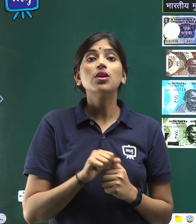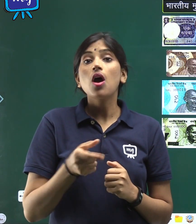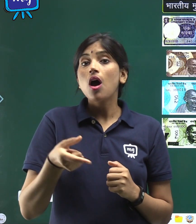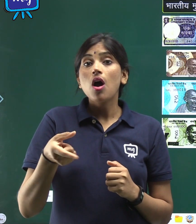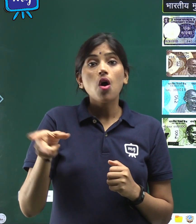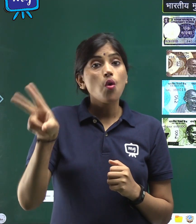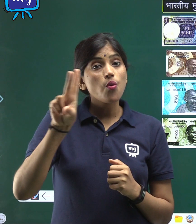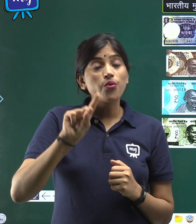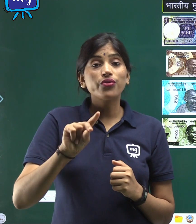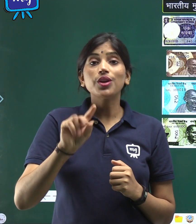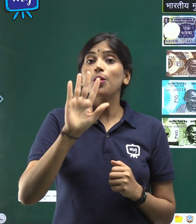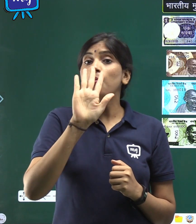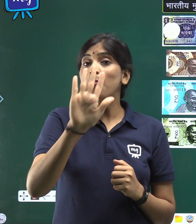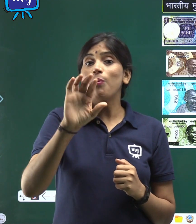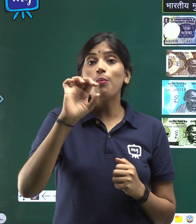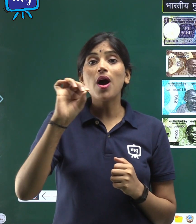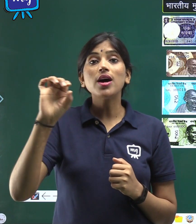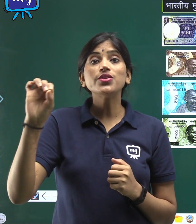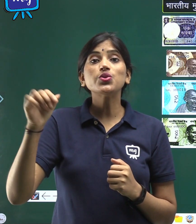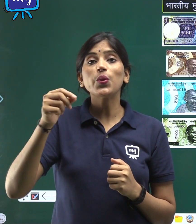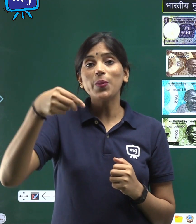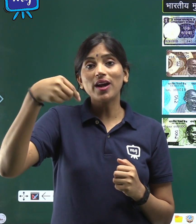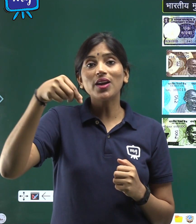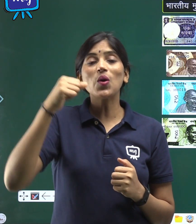फिर 500 रुपए का नोट।